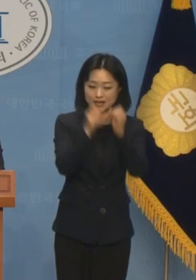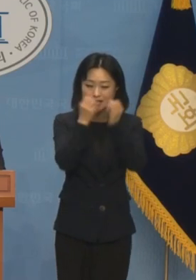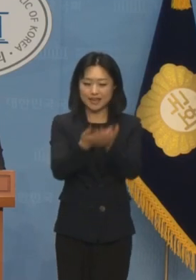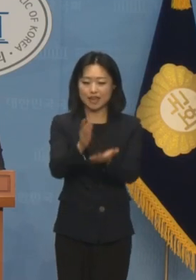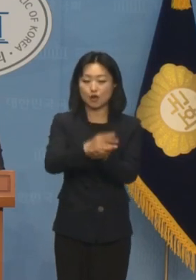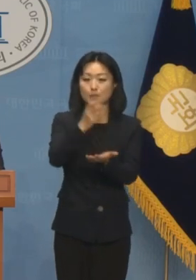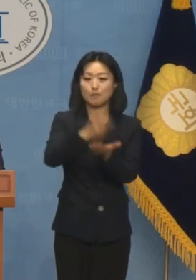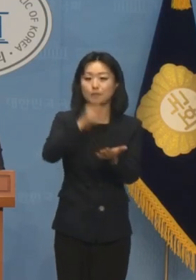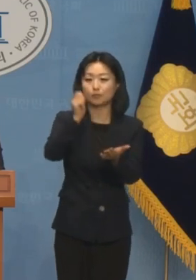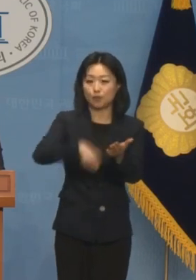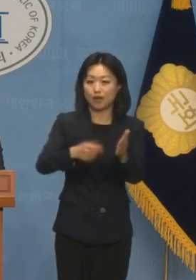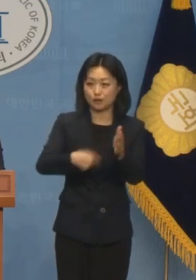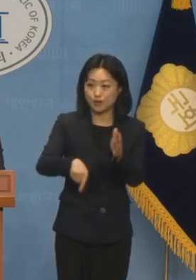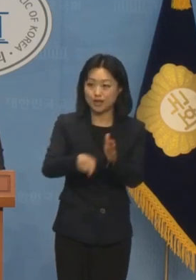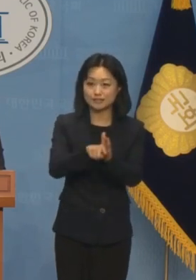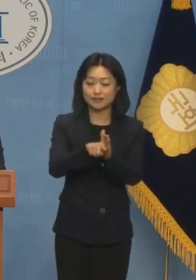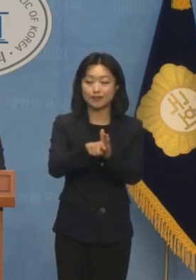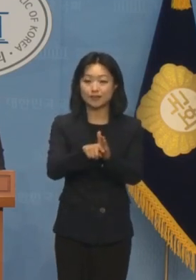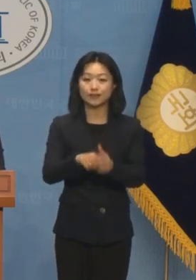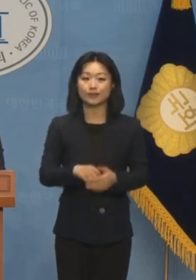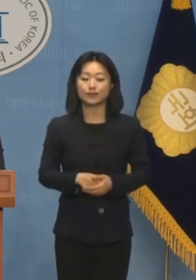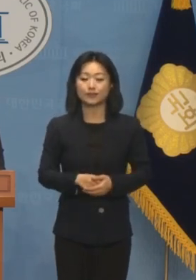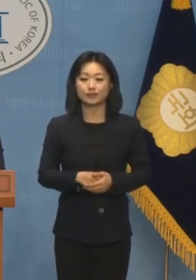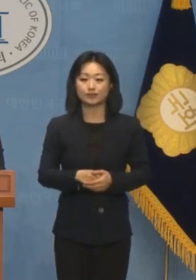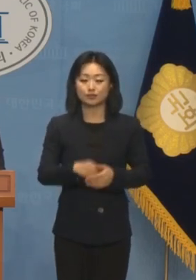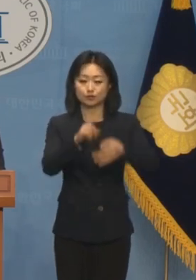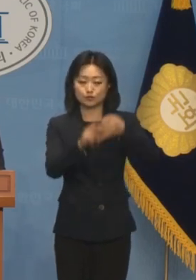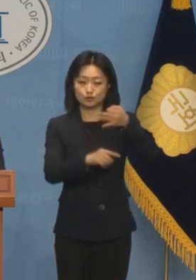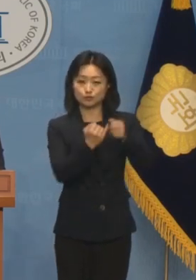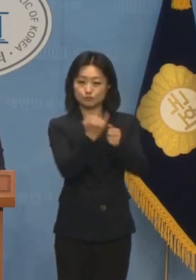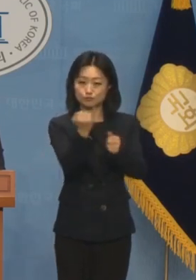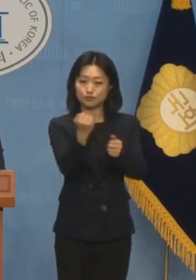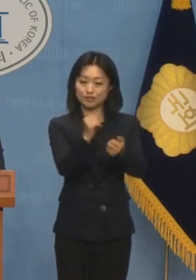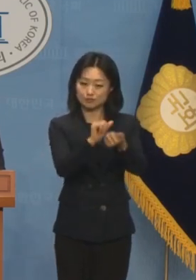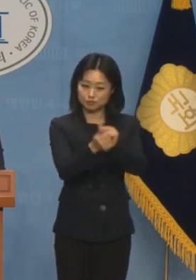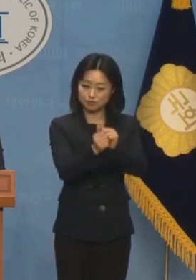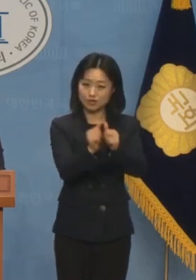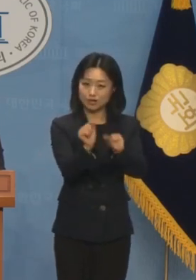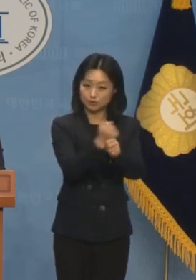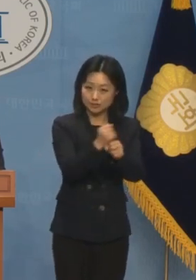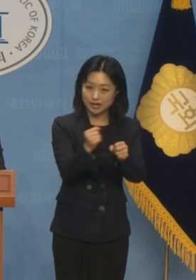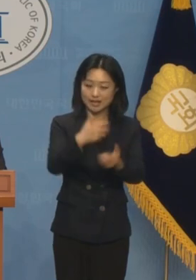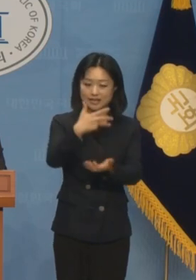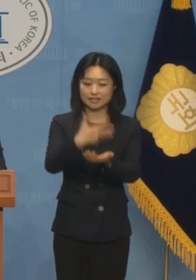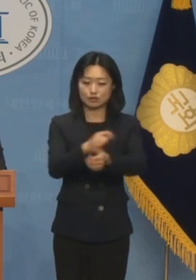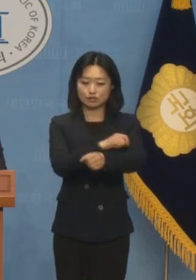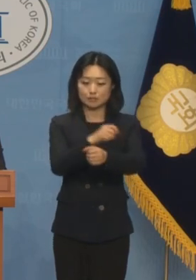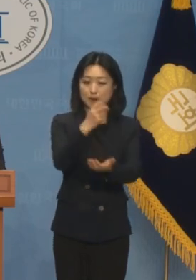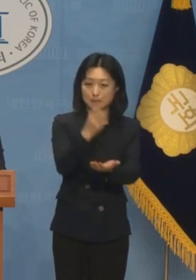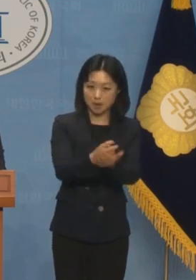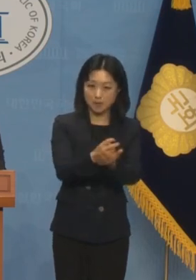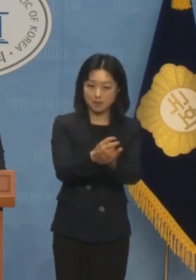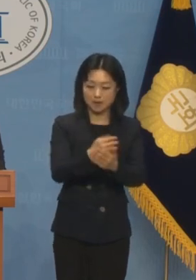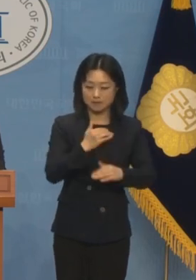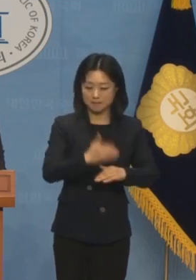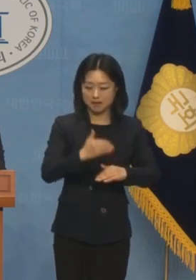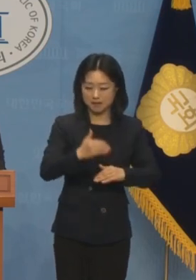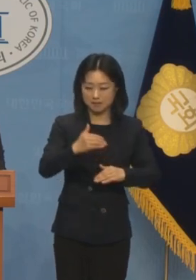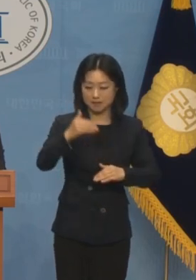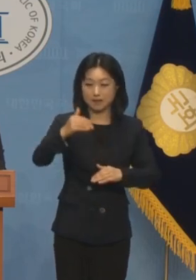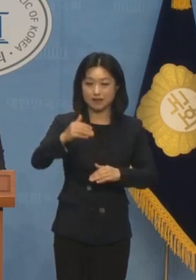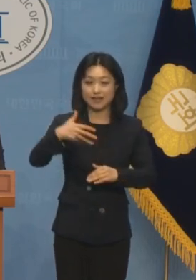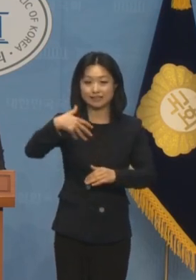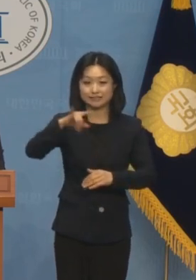개혁입법 통과를 위해서 그리고 김건희 주가 조작 그리고 이태원 특별법 등